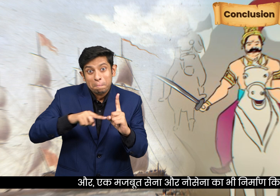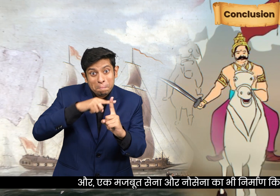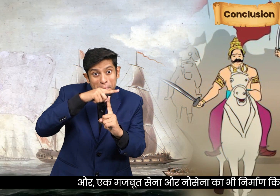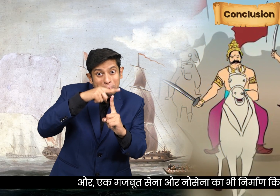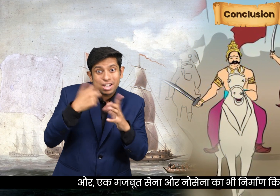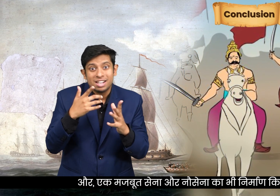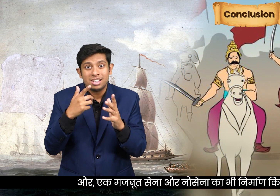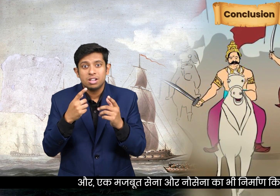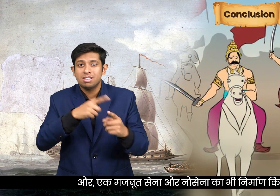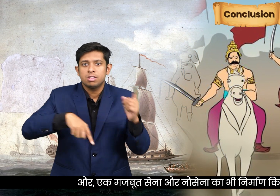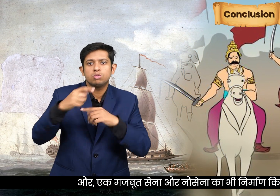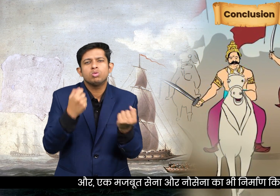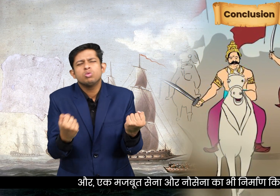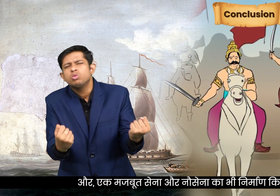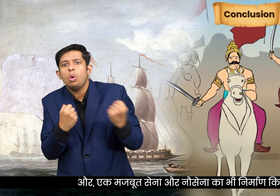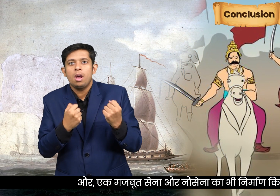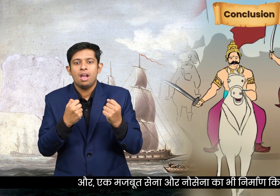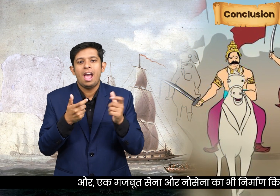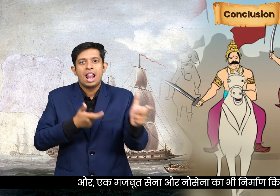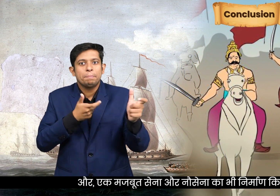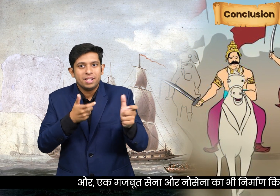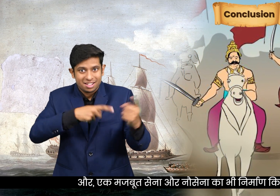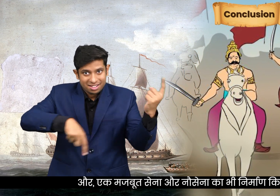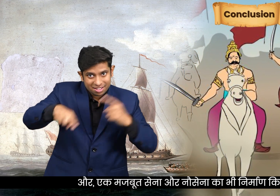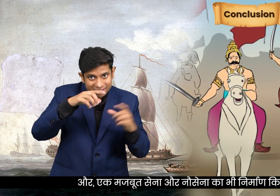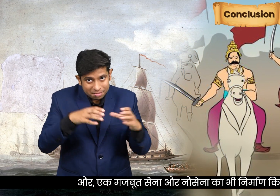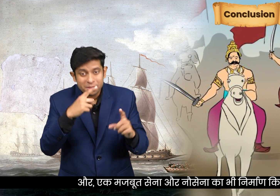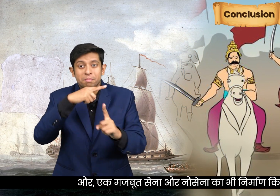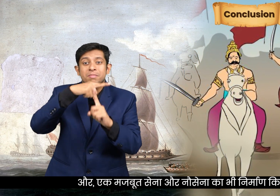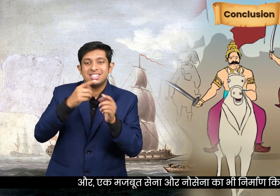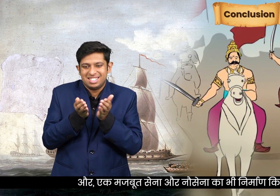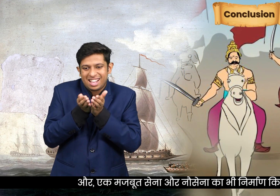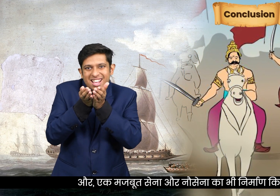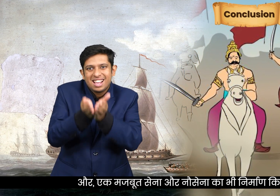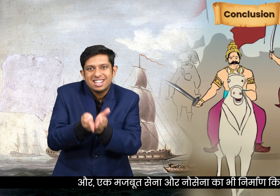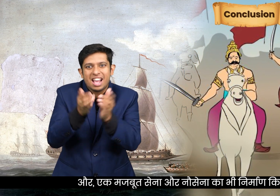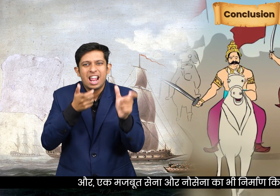और एक मजबूत सेना और नौसेना का भी निर्माण किया।